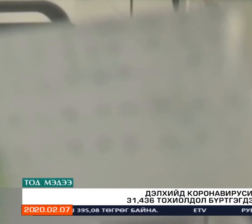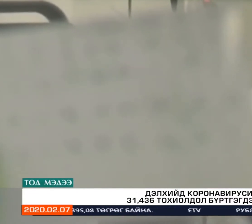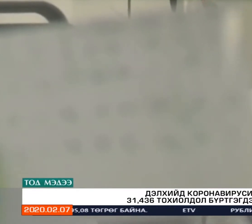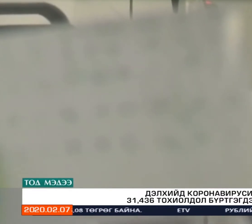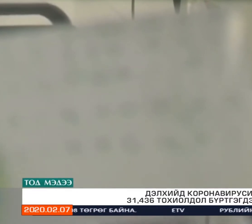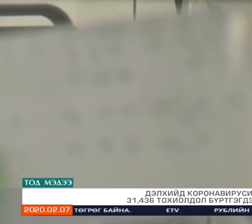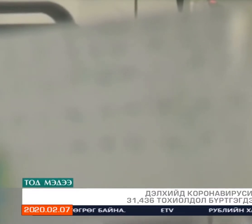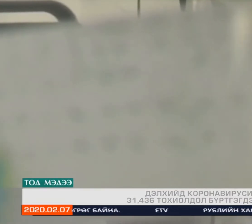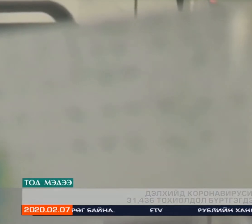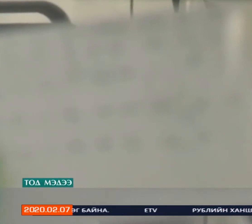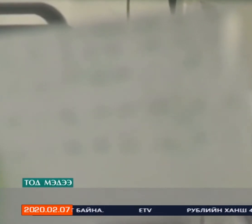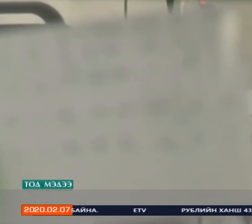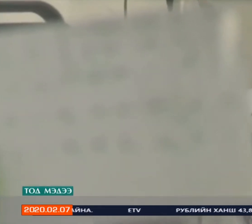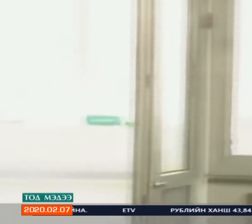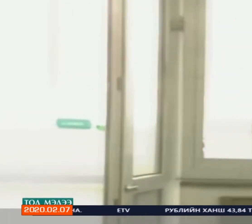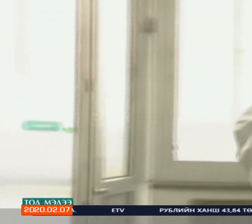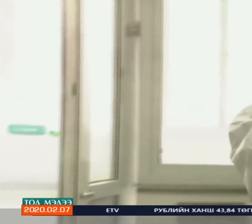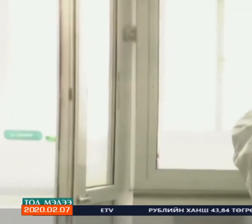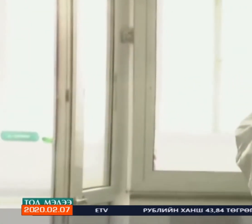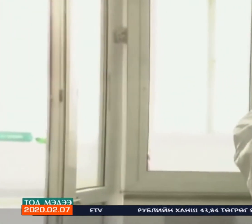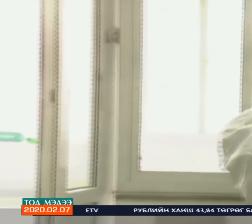долларын өртөгтэй төсөл хэрэгжүүлэхээр болсон байна.